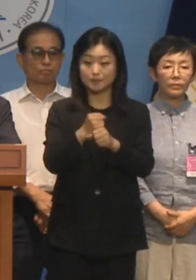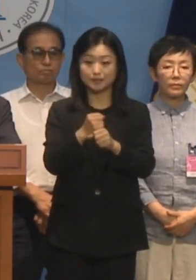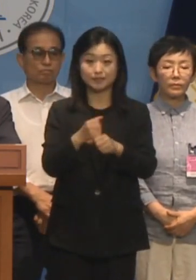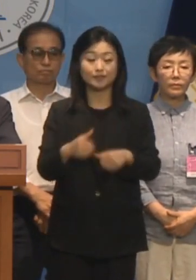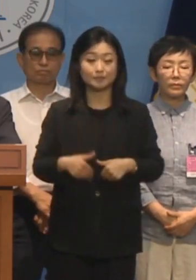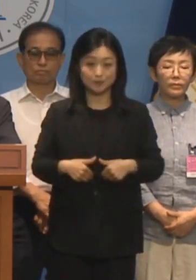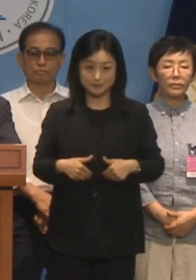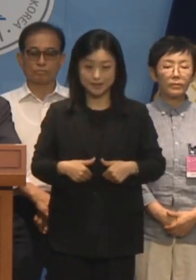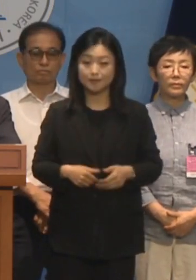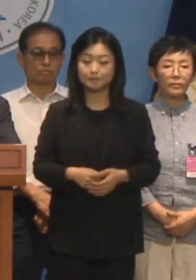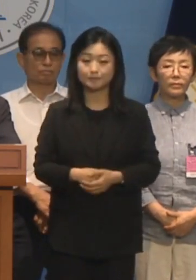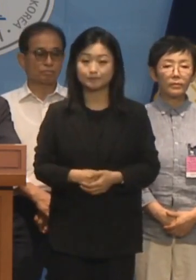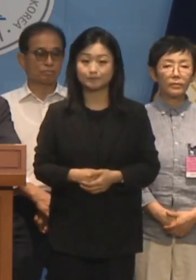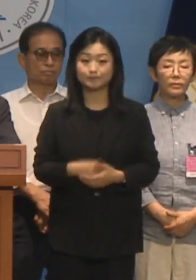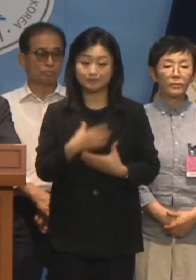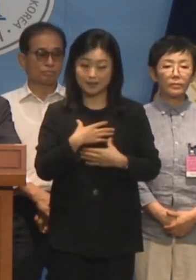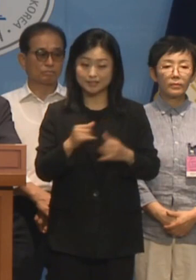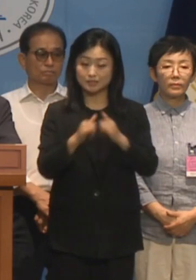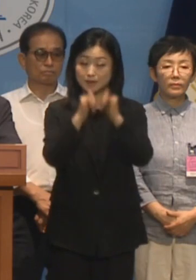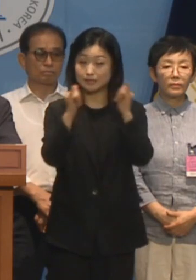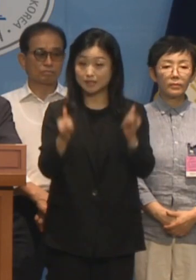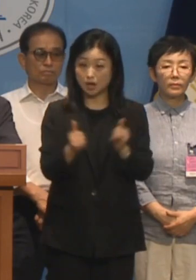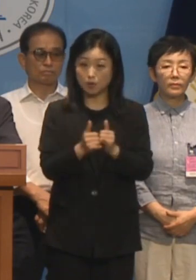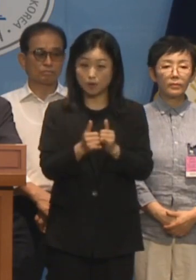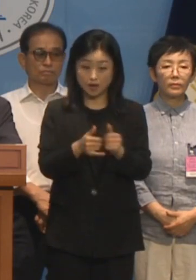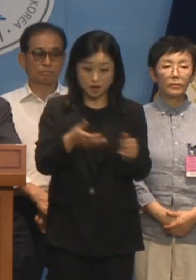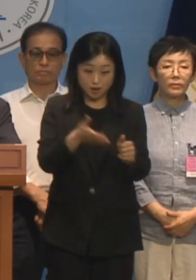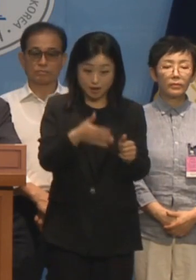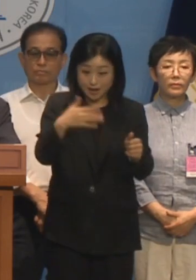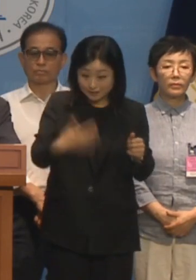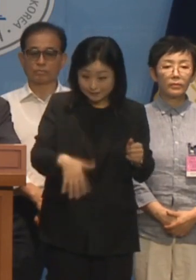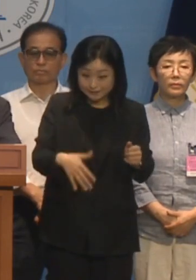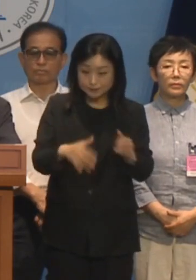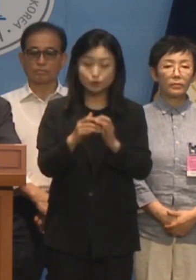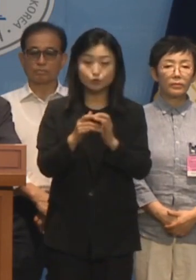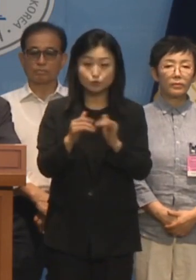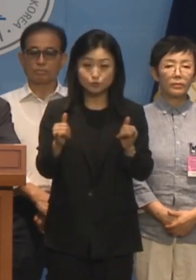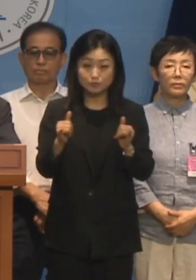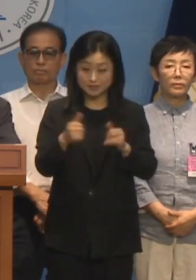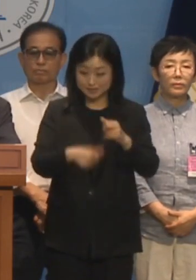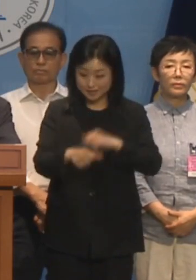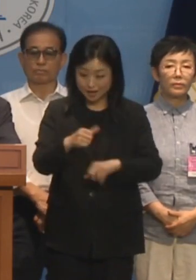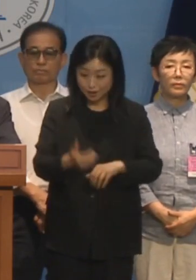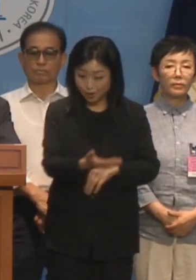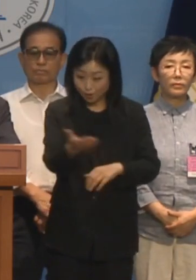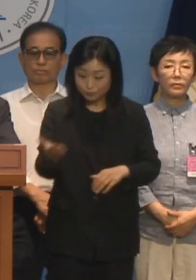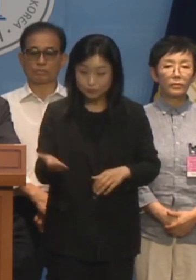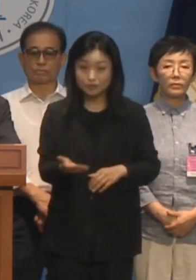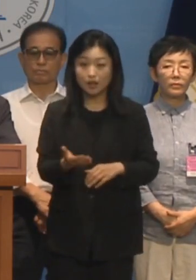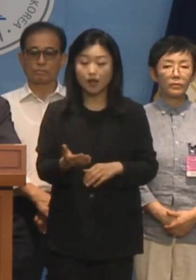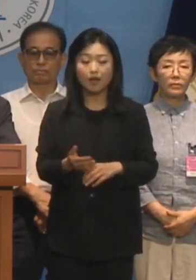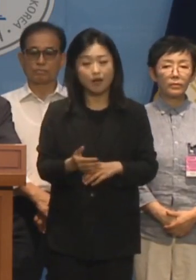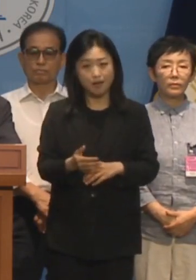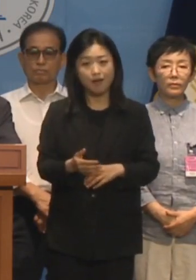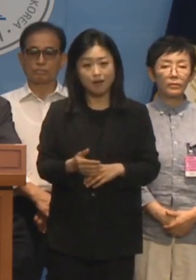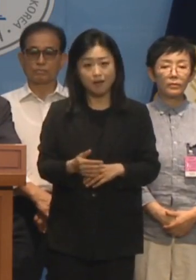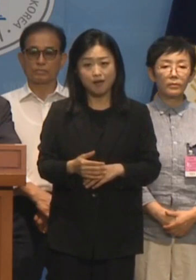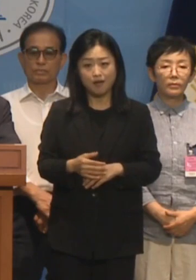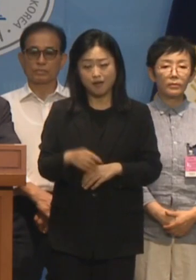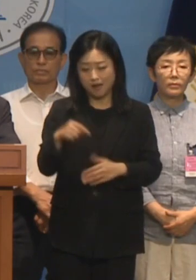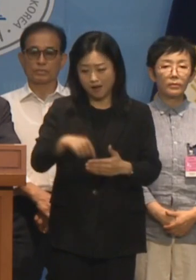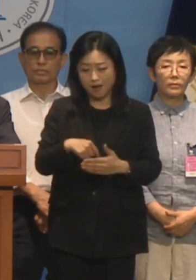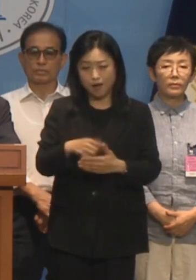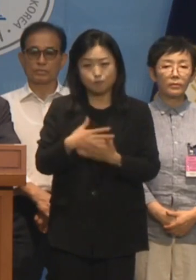것입니다. 안심할 만한 사회환경이 조성되지 않는 한 국민 2세의 마음속에